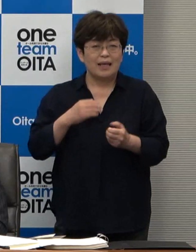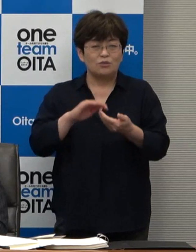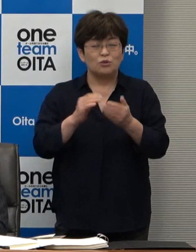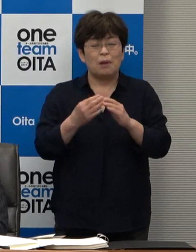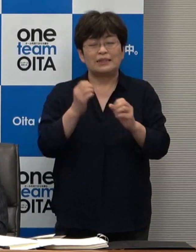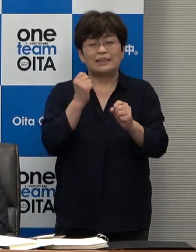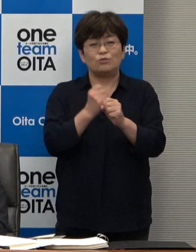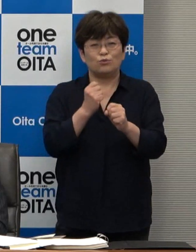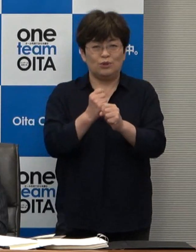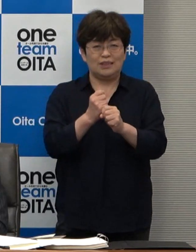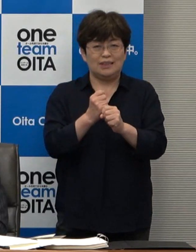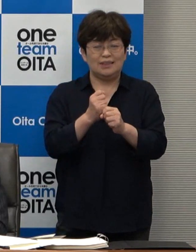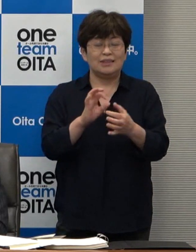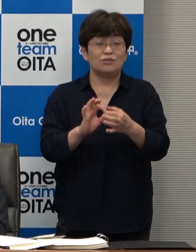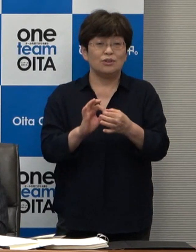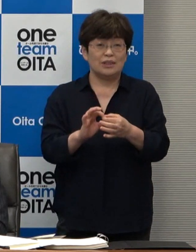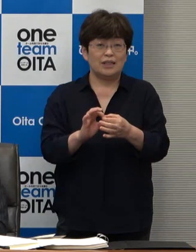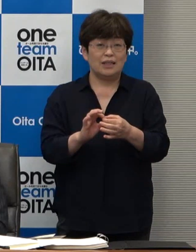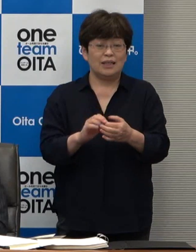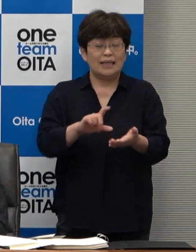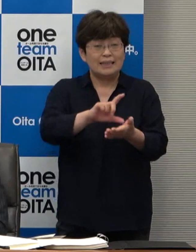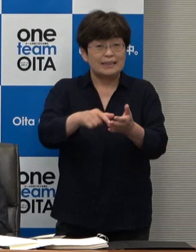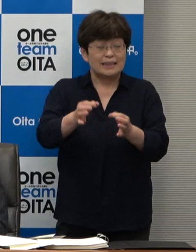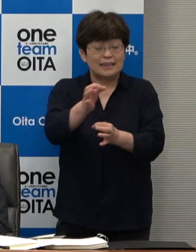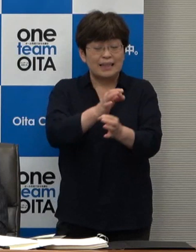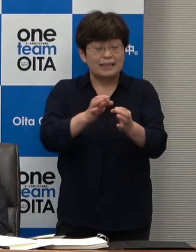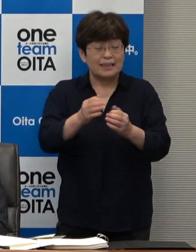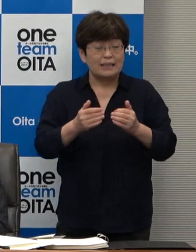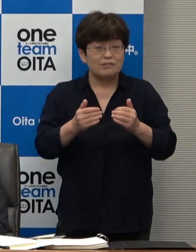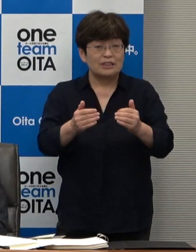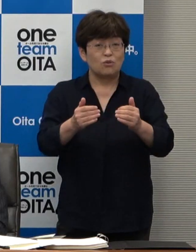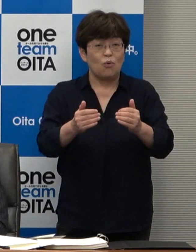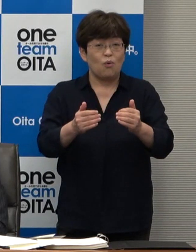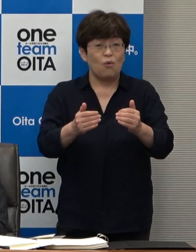。地域経済の振興を図るとともに、